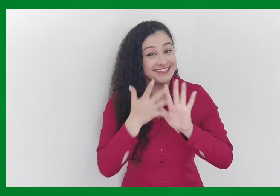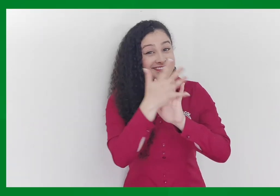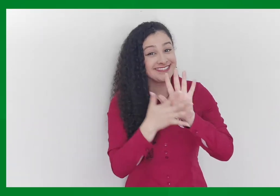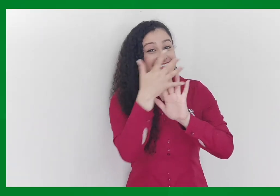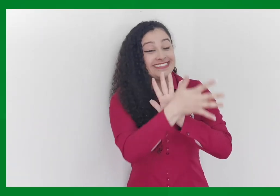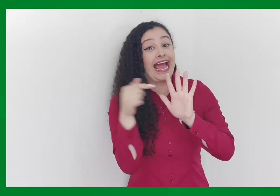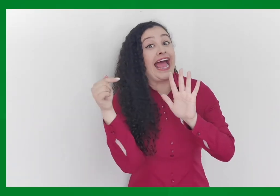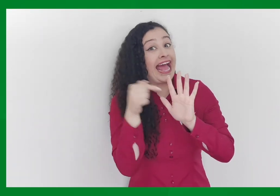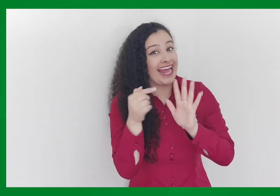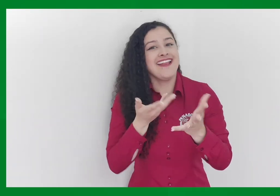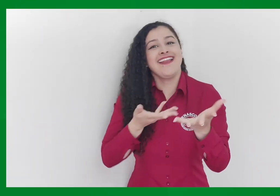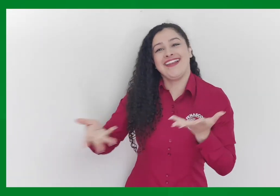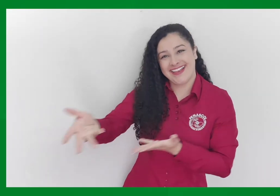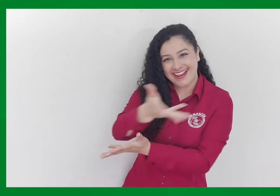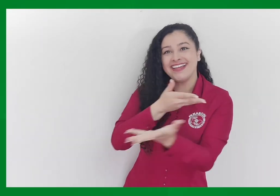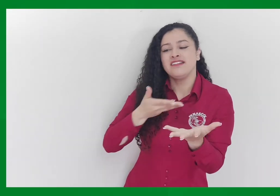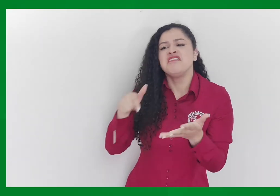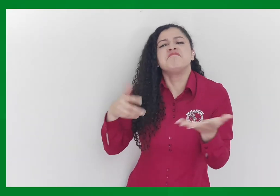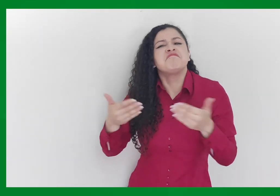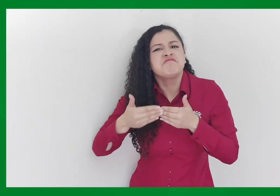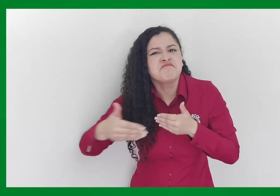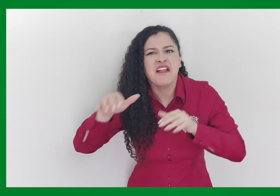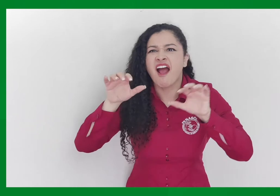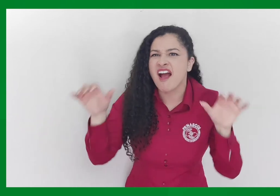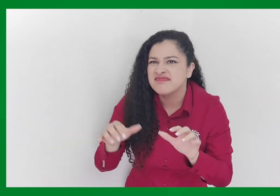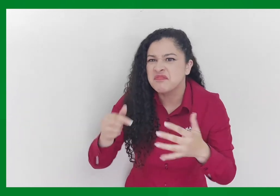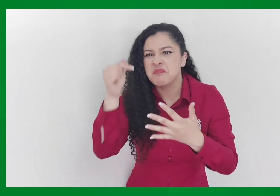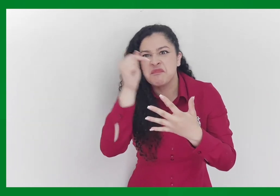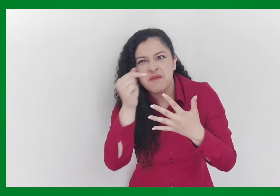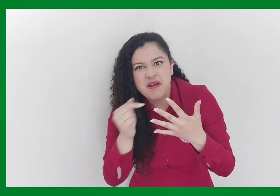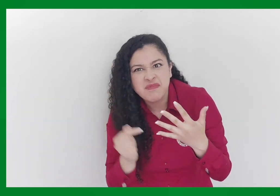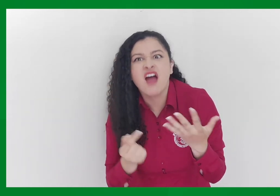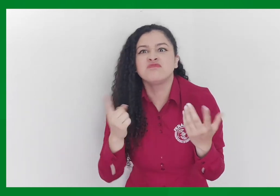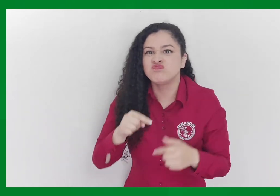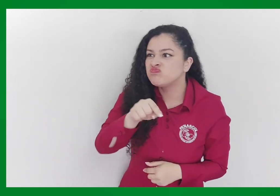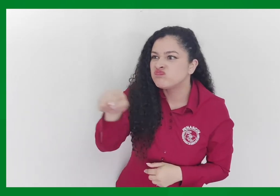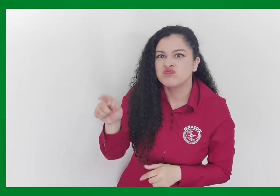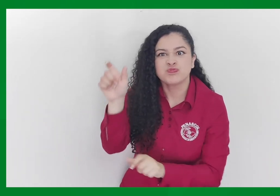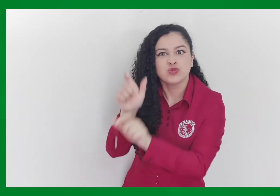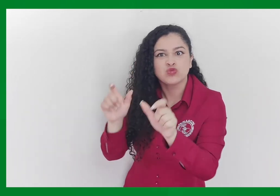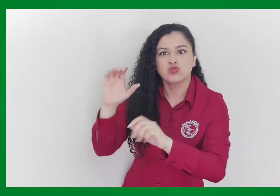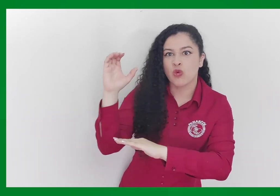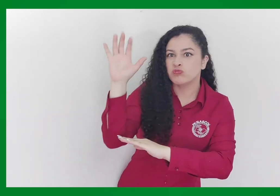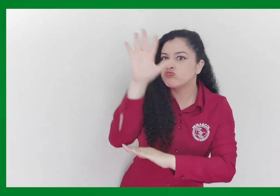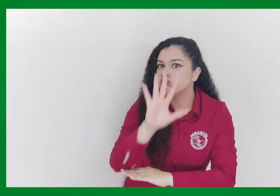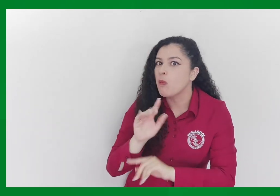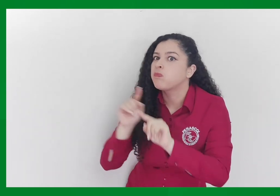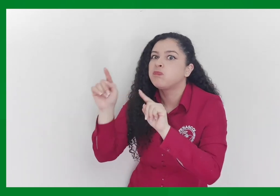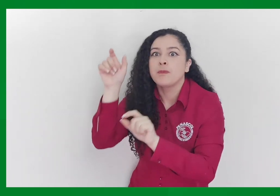mañana note y señales les estaremos contando que se tiene programado para esta celebración enfocado en propiciar